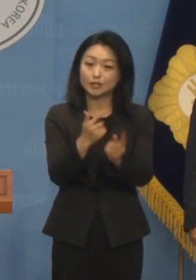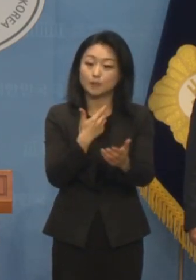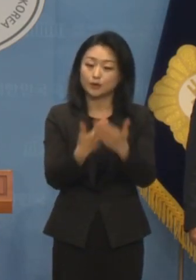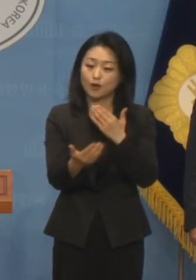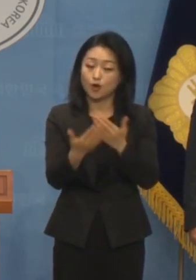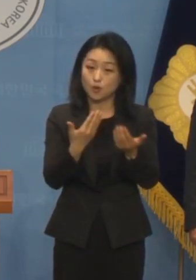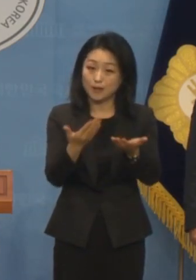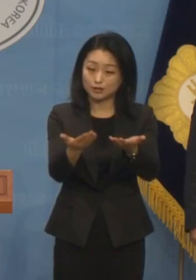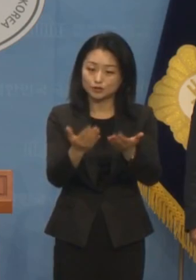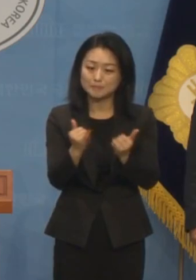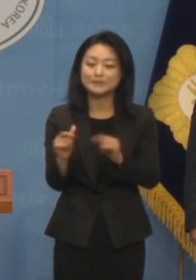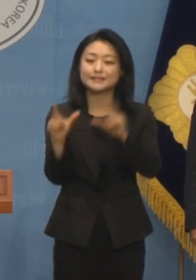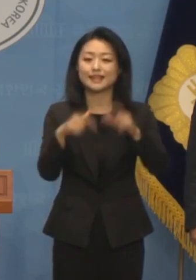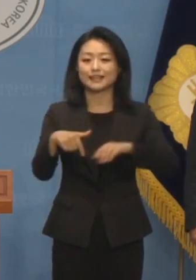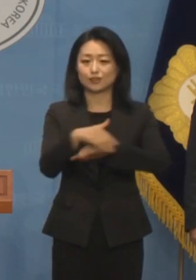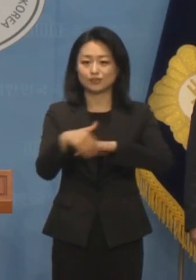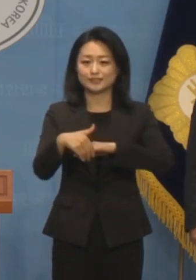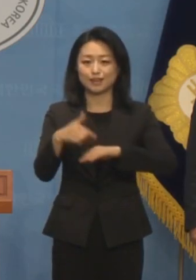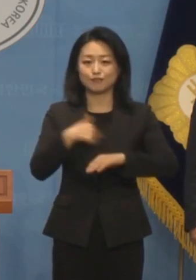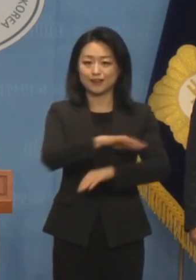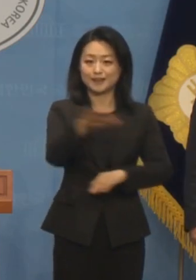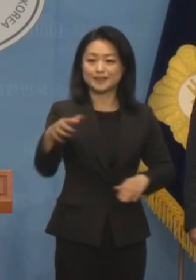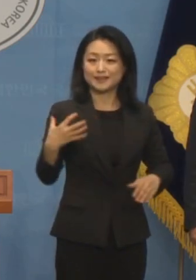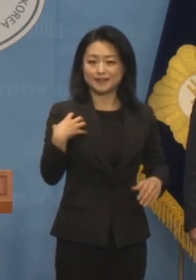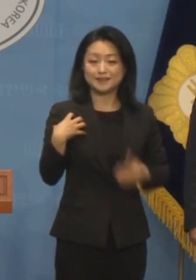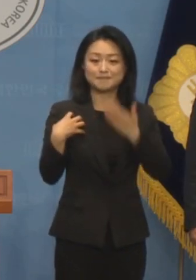경험하는 민생정책을 선도하겠습니다.